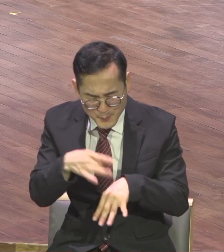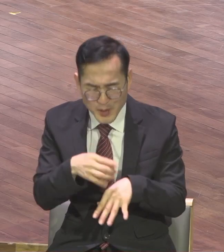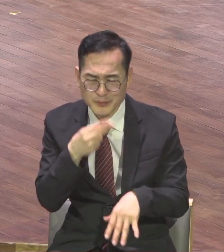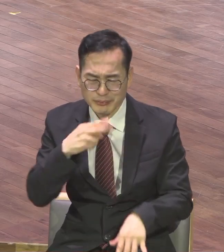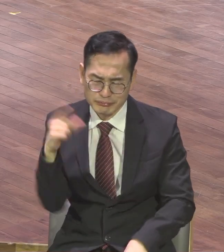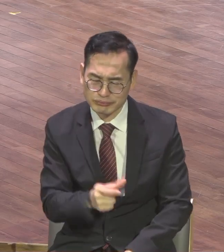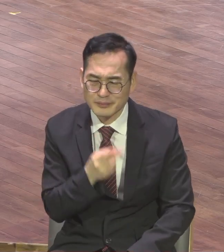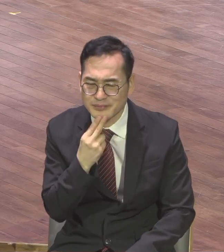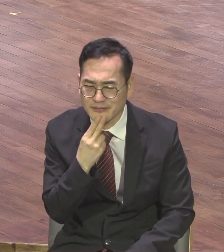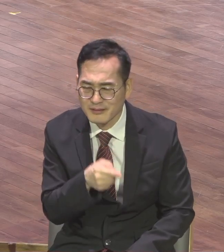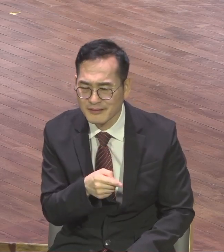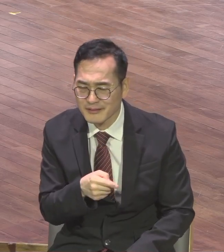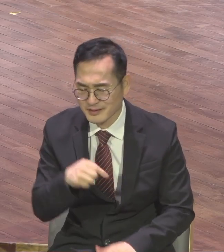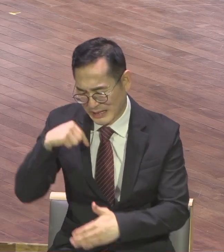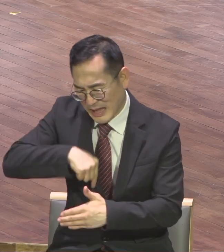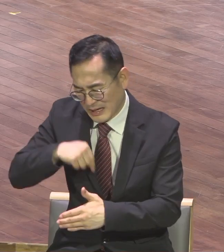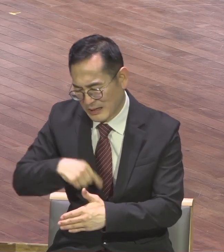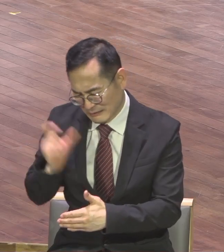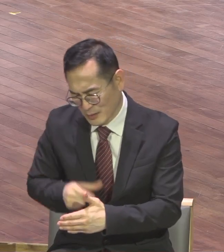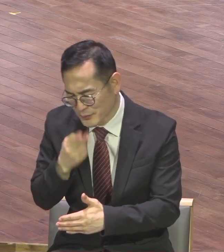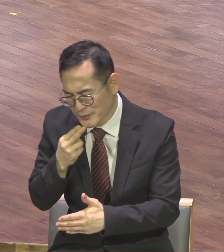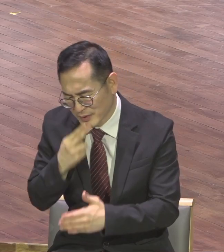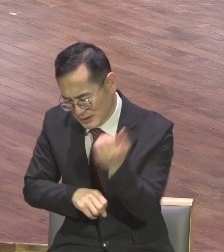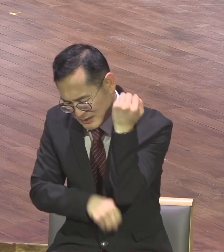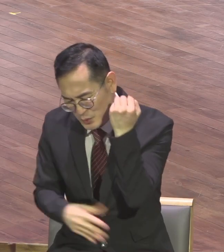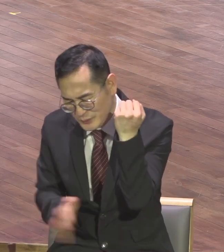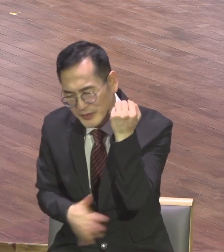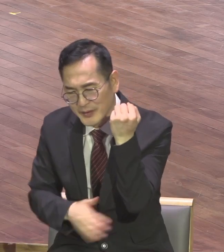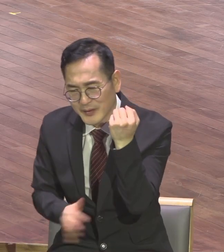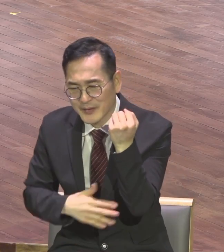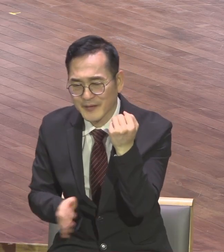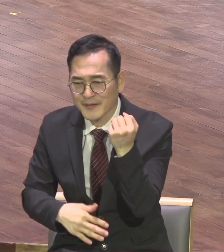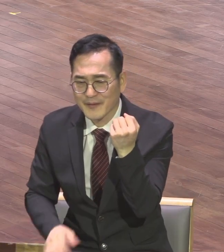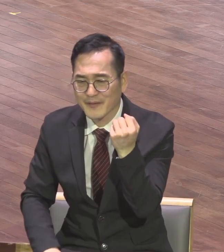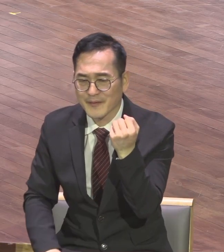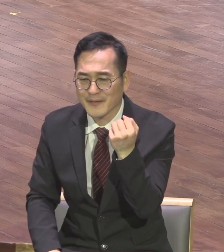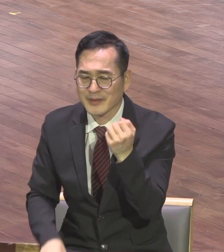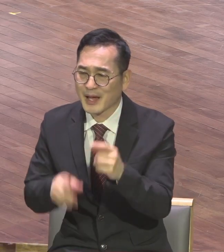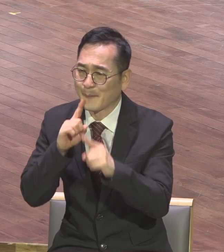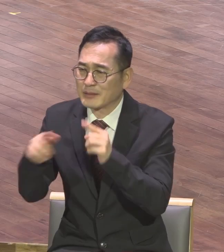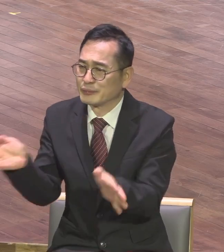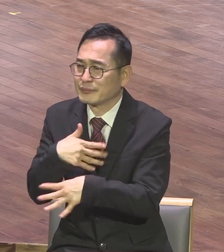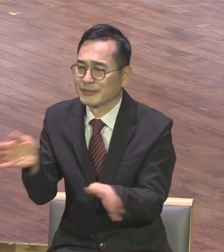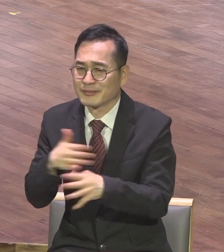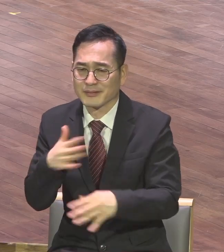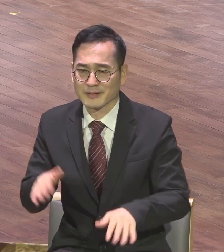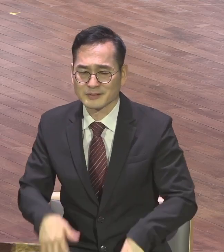낙심하고 그냥 엄청나게 한여름 날씨처럼 왔다 갔다 하지요.